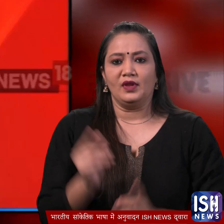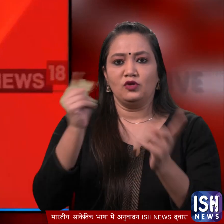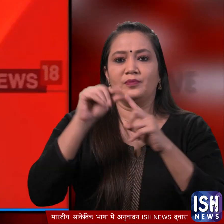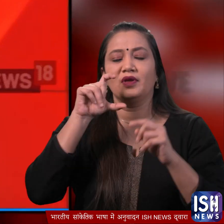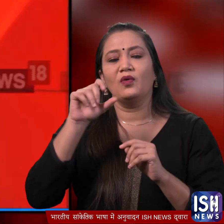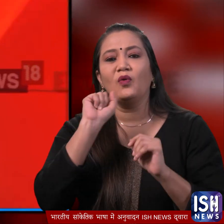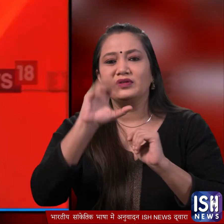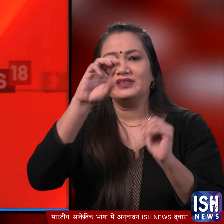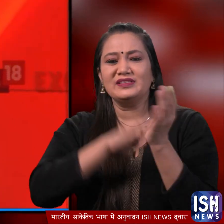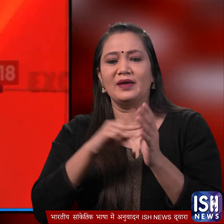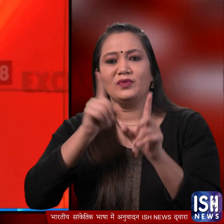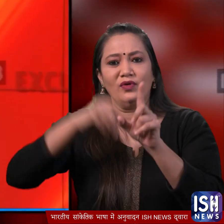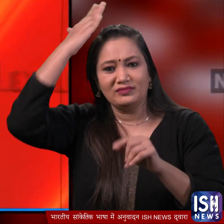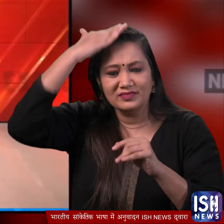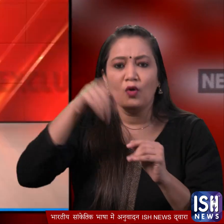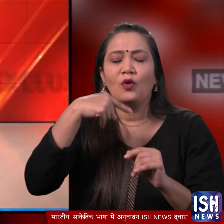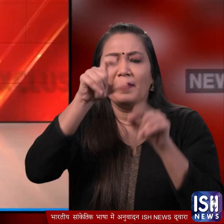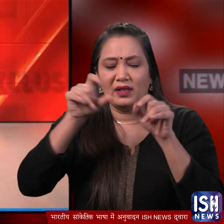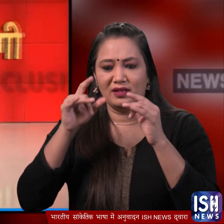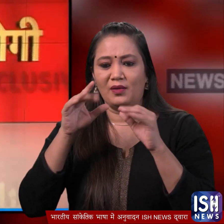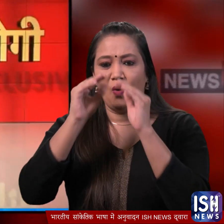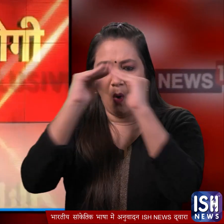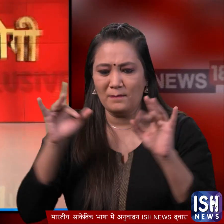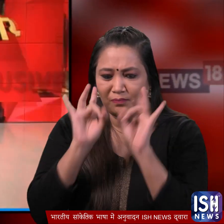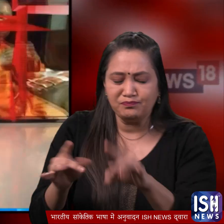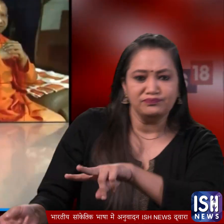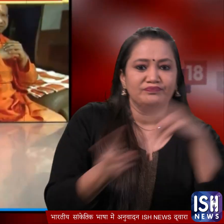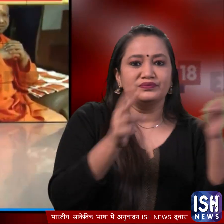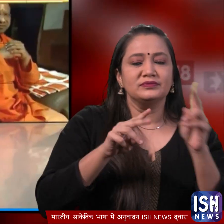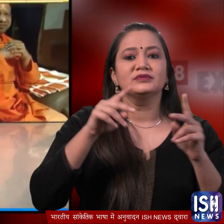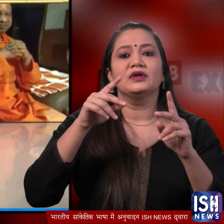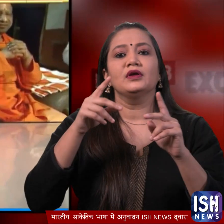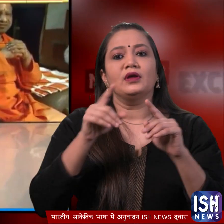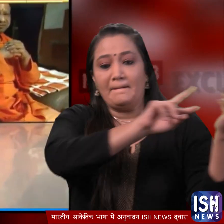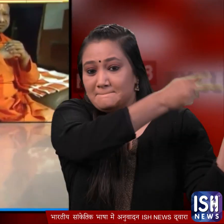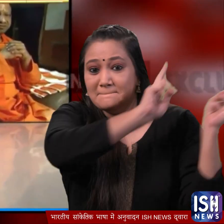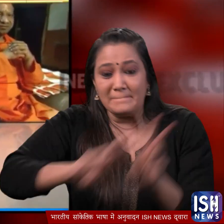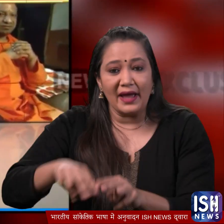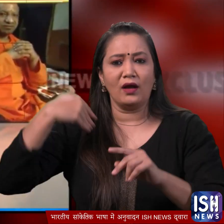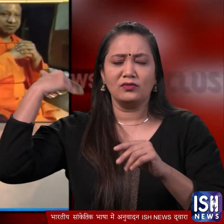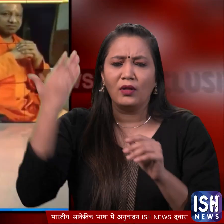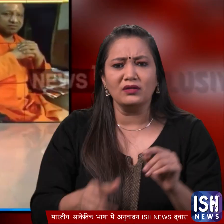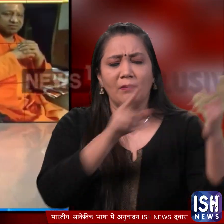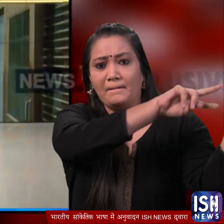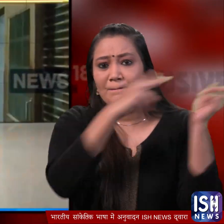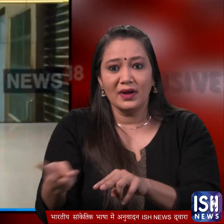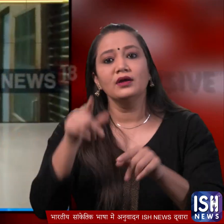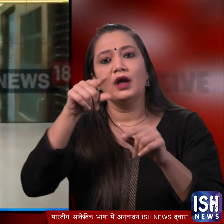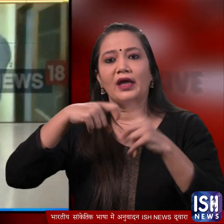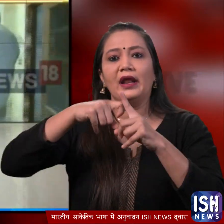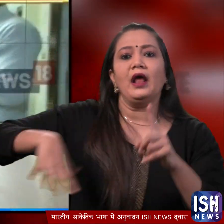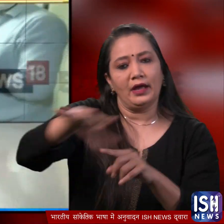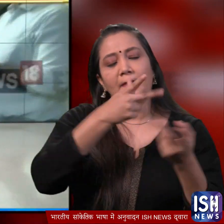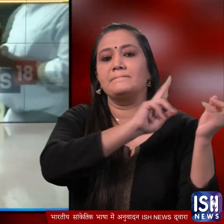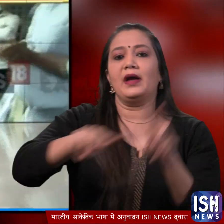के मुख्यमंत्री योगी आदित्यनाथ पलायन करने वाले उन पीड़ितों से मिलने कैराना पहुंचे जो लंबे समय तक बाहर रहने के बाद अपने घर लौटे।